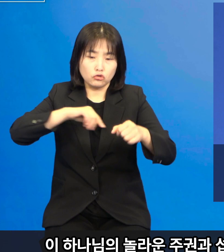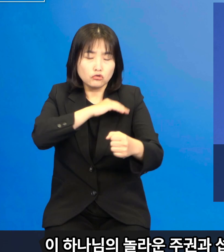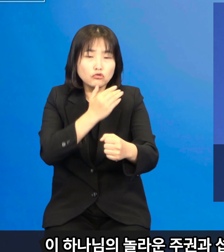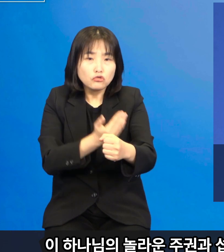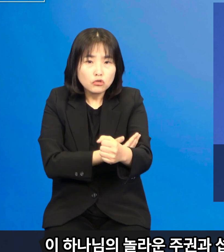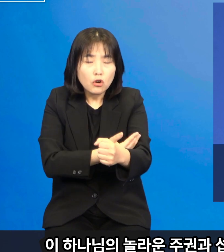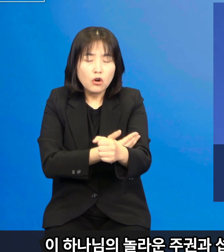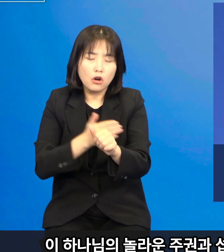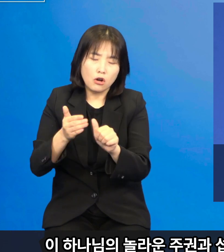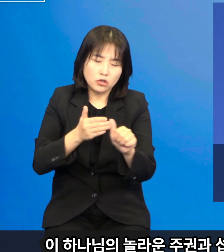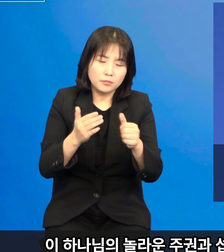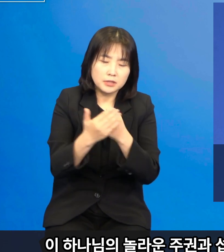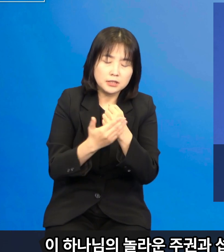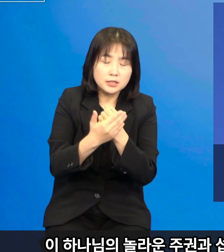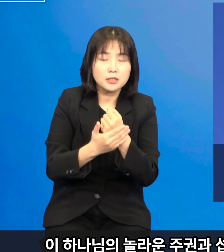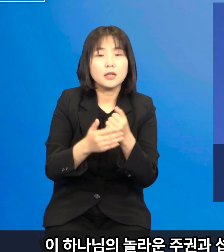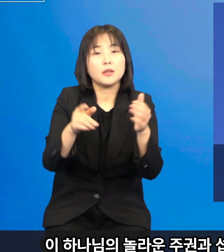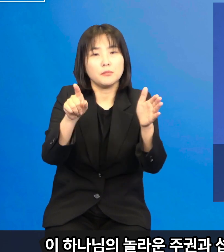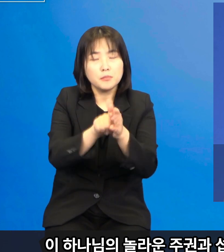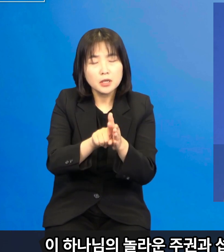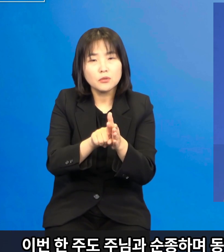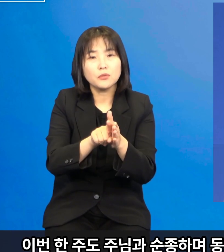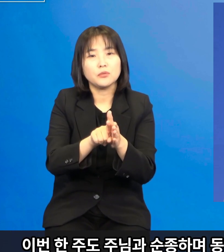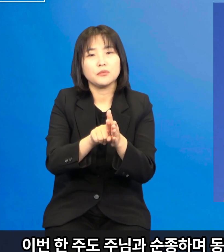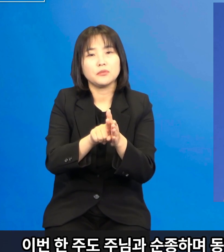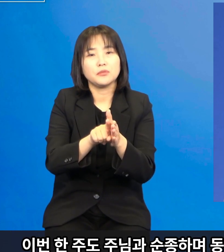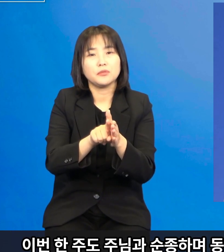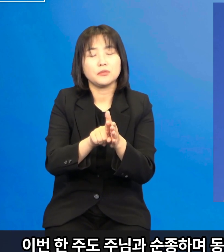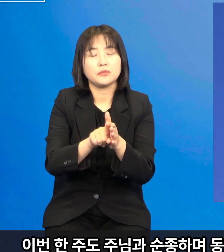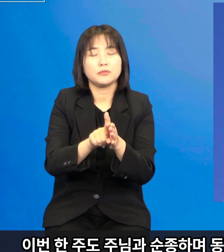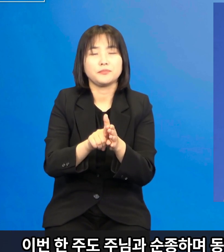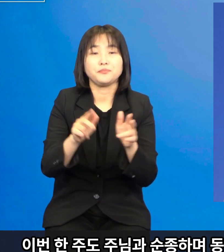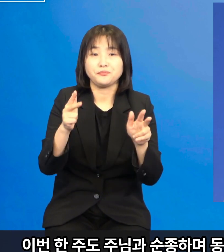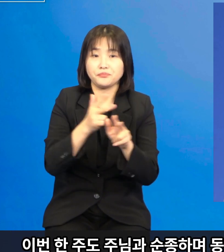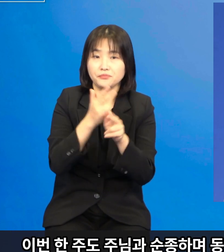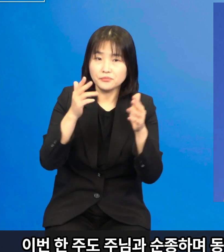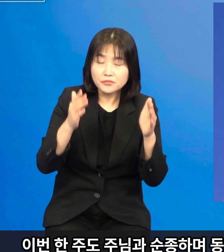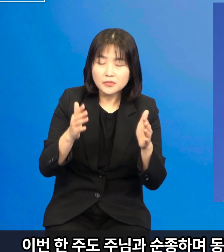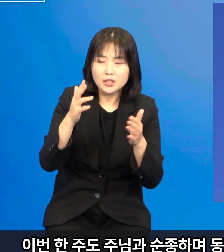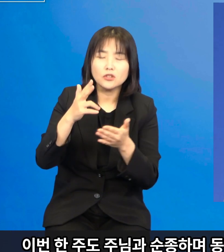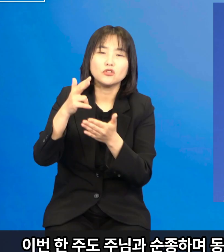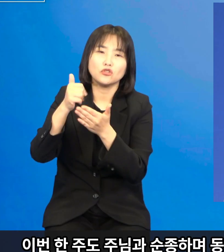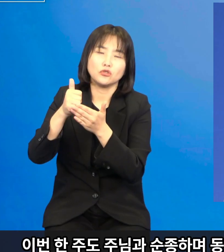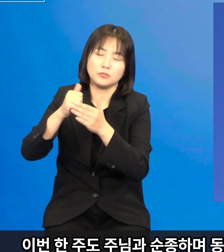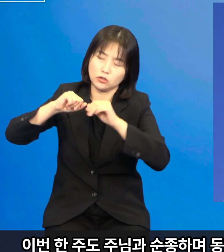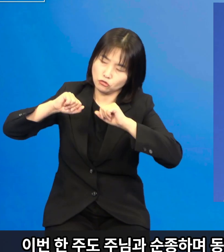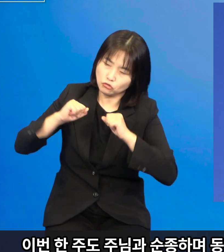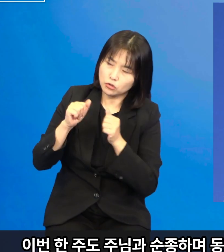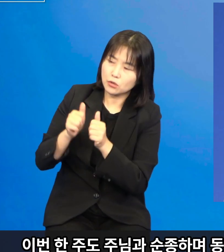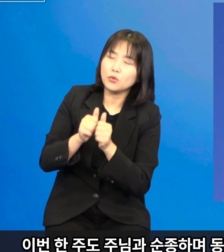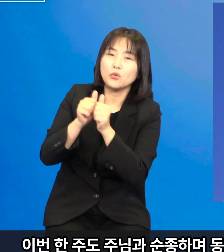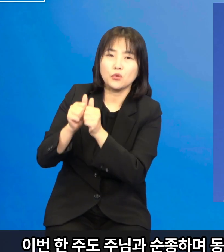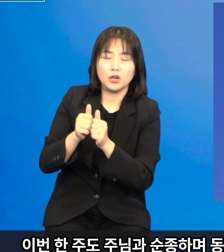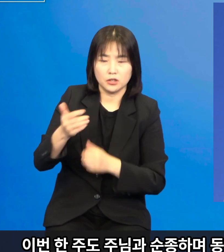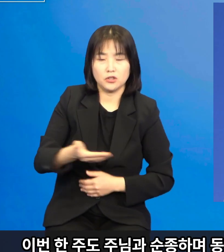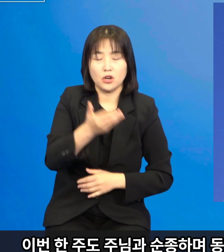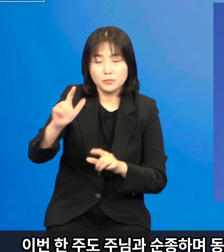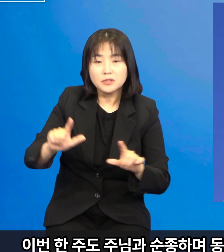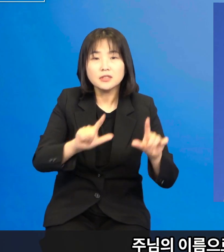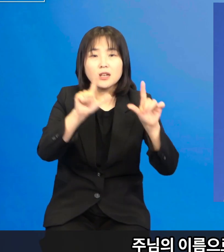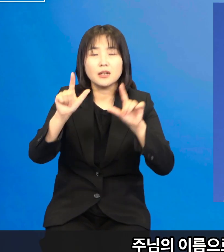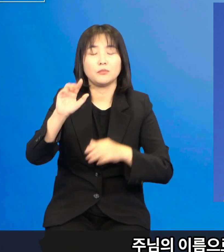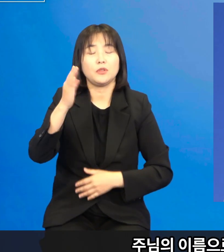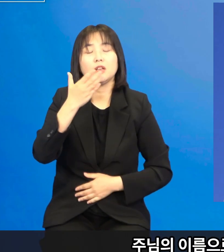은혜를 믿으며 신뢰하며 이번 한 주도 주님과 순종하며 동행하는 여러분들의 삶이